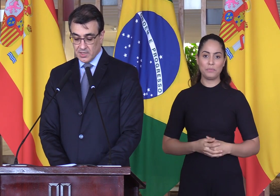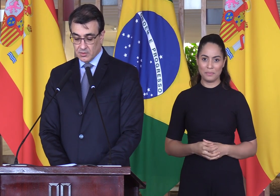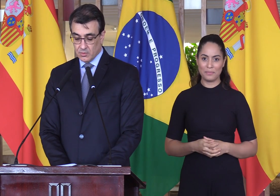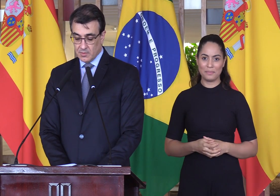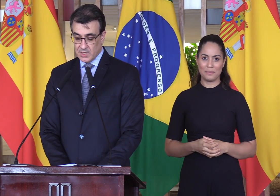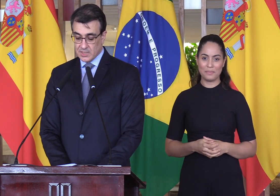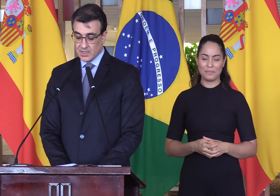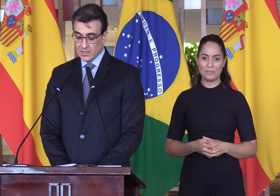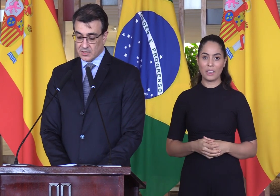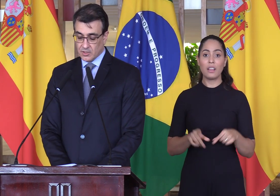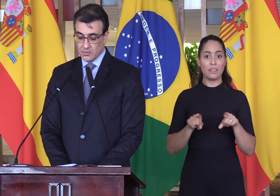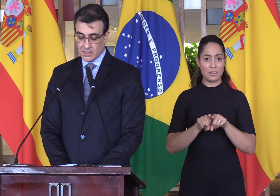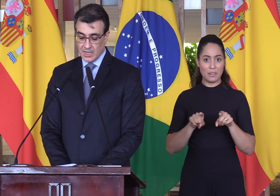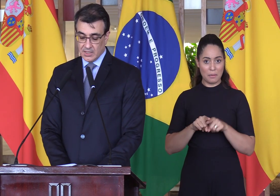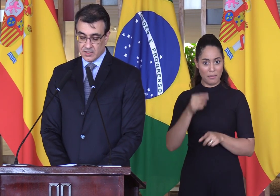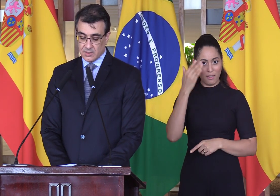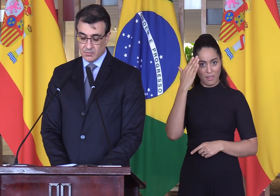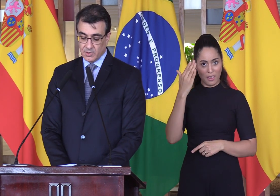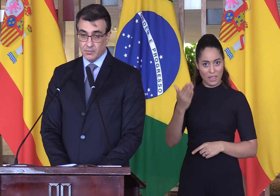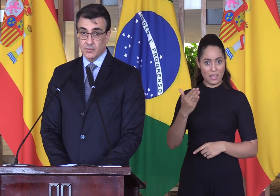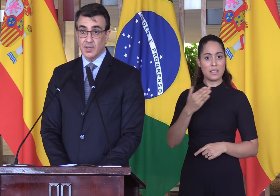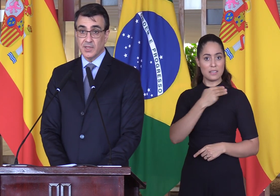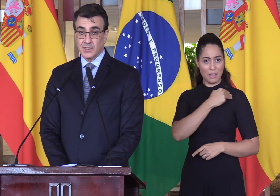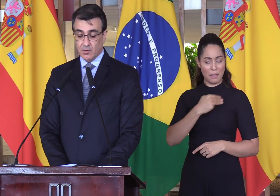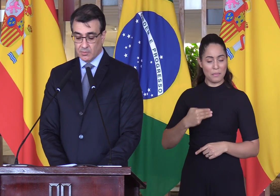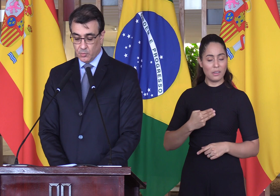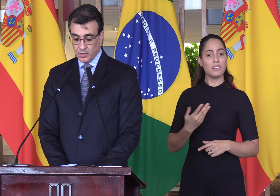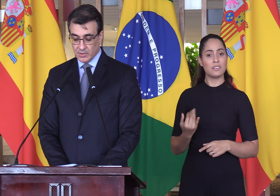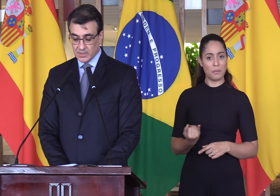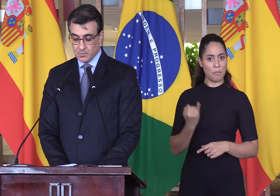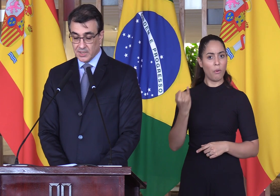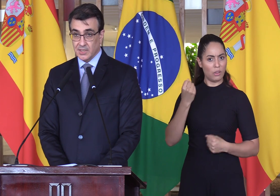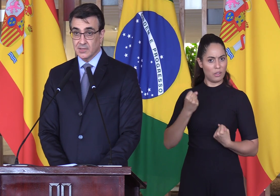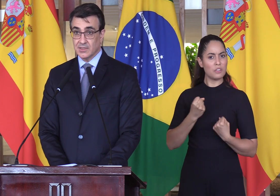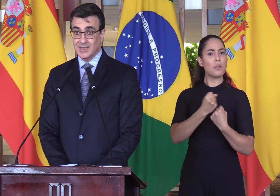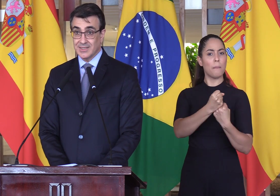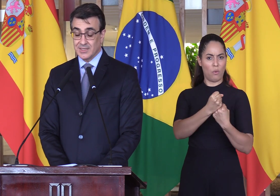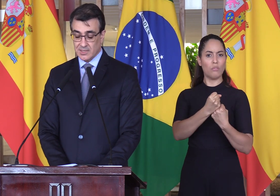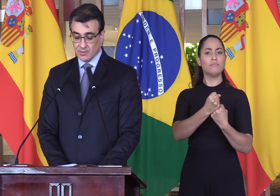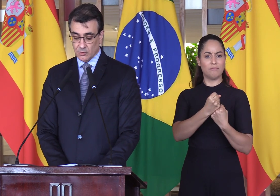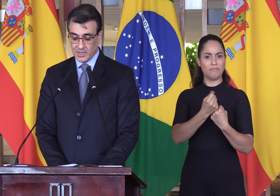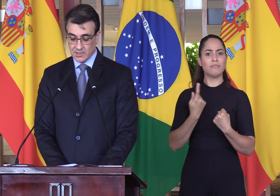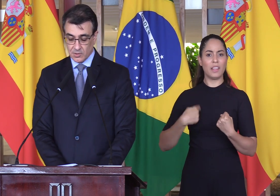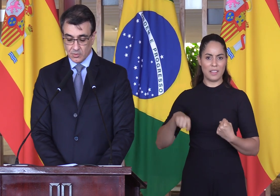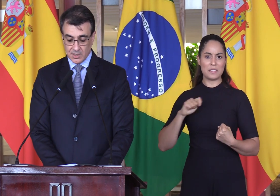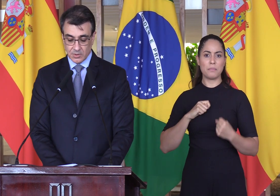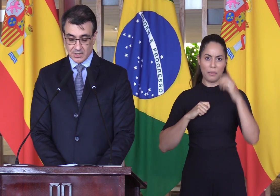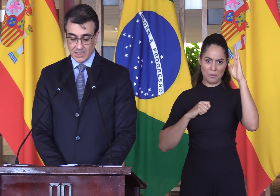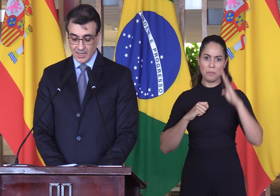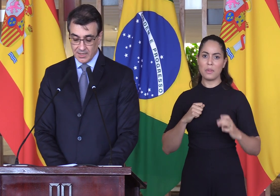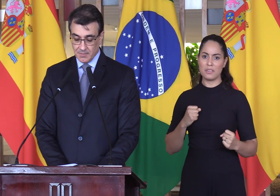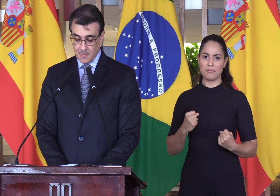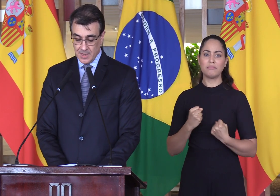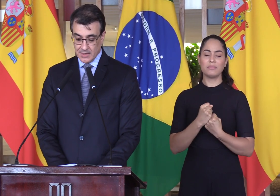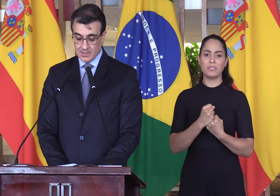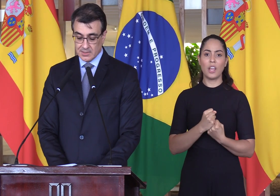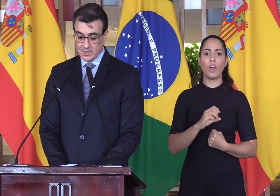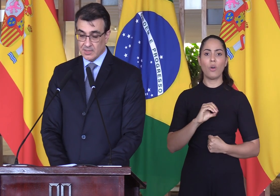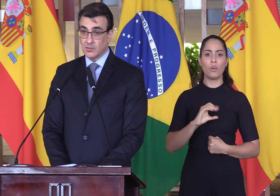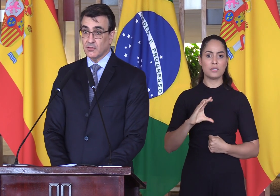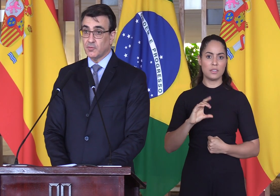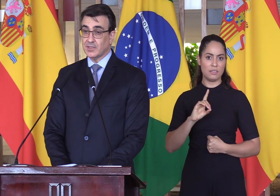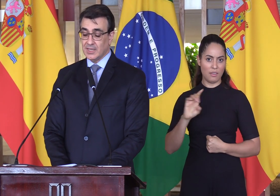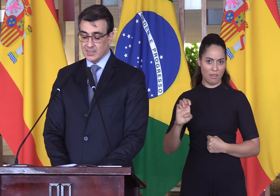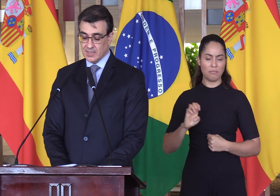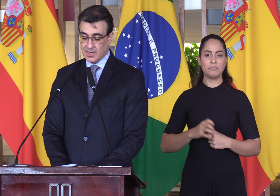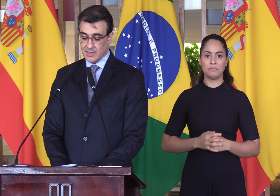agradecimento à ministra Arantia Gonçalves pelo fundamental apoio da Espanha à acessão do Brasil à OCDE, a